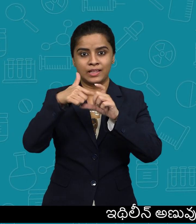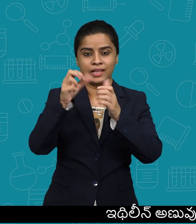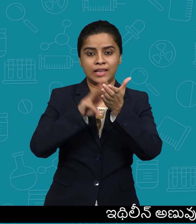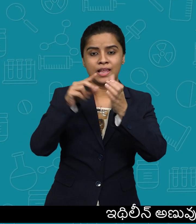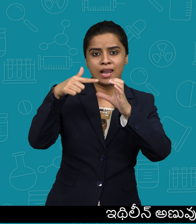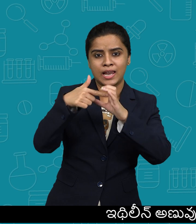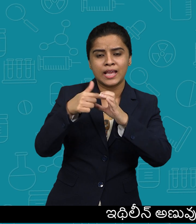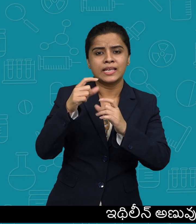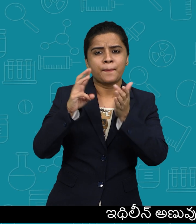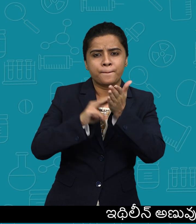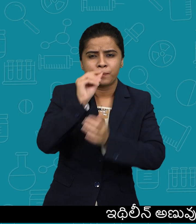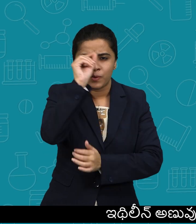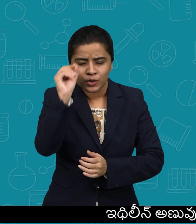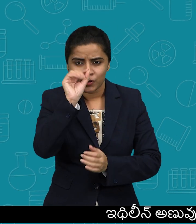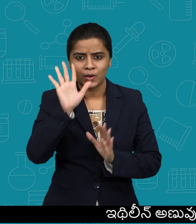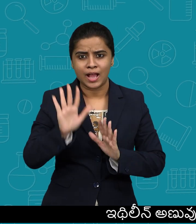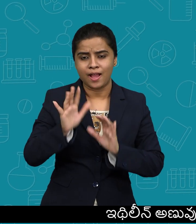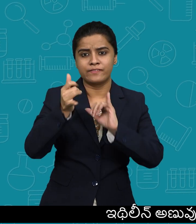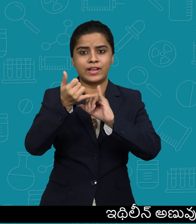sp2 హైబ్రిడైజ్ చేయబడింది.